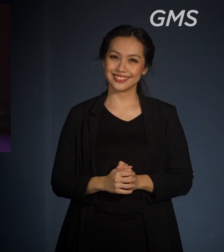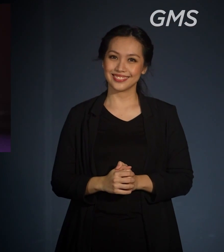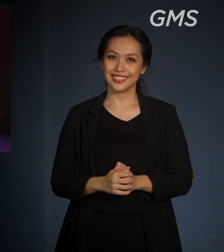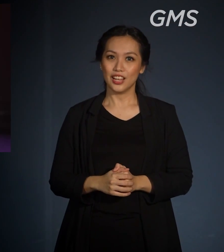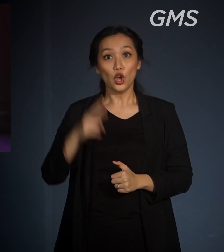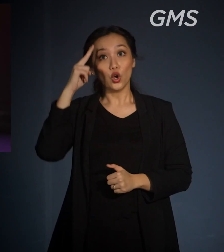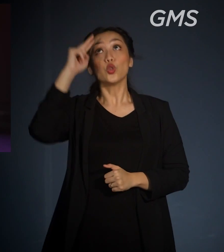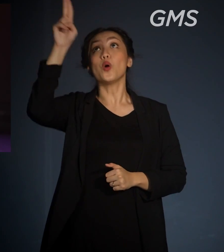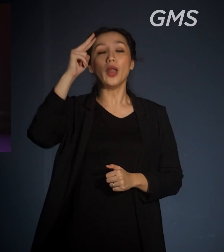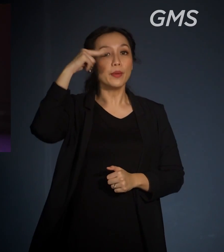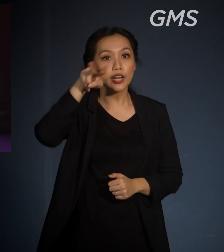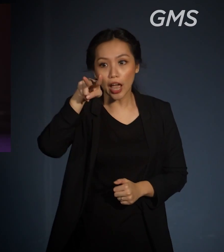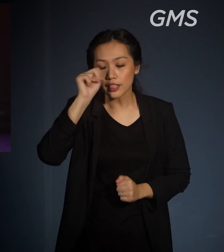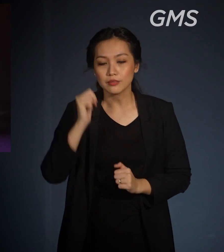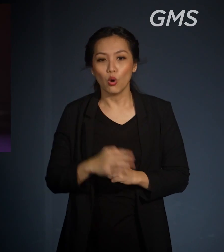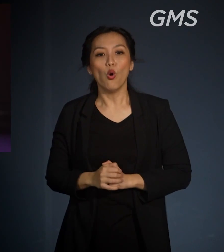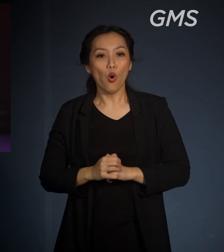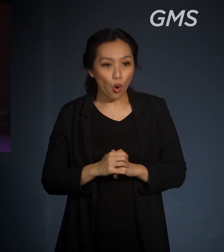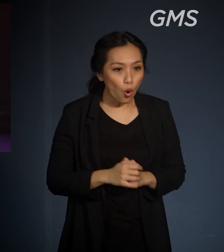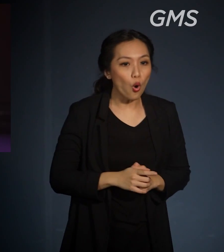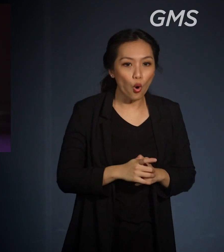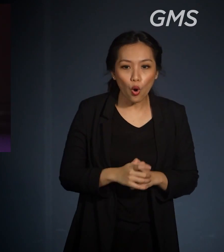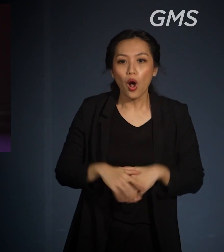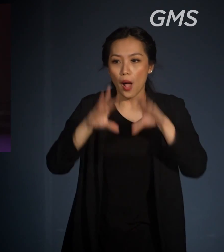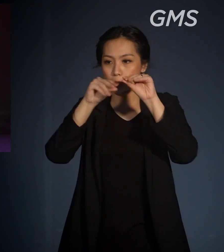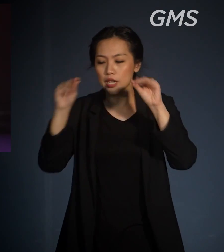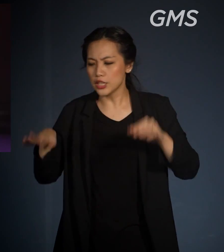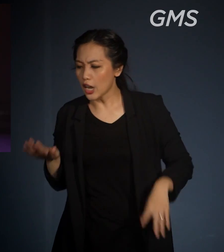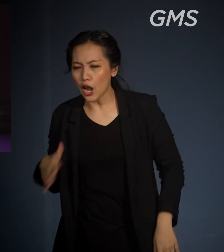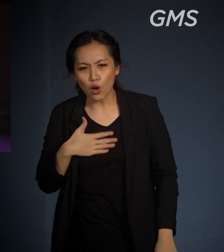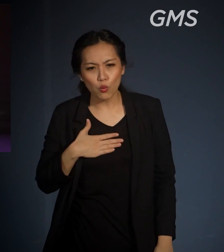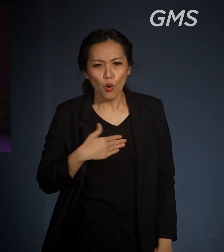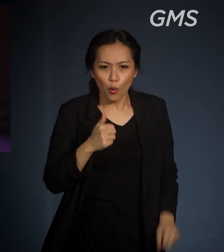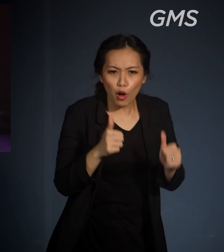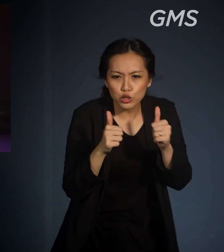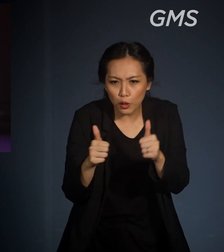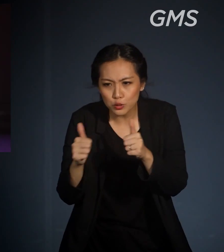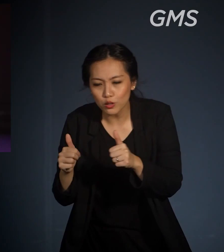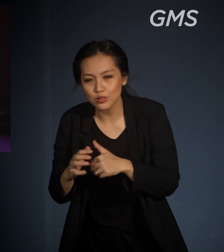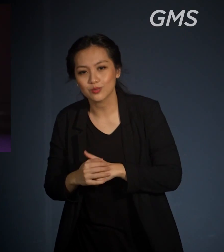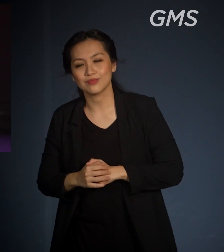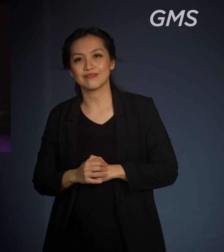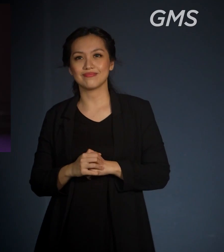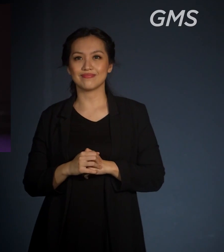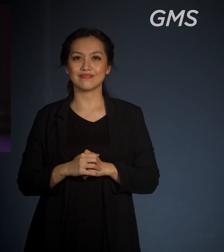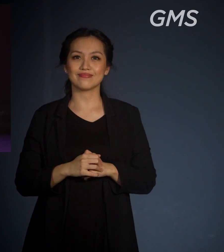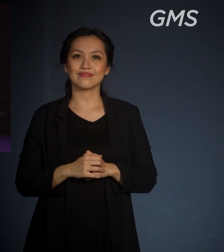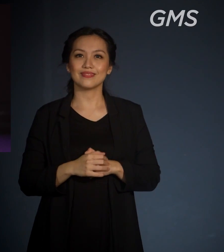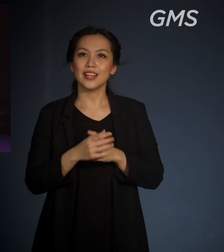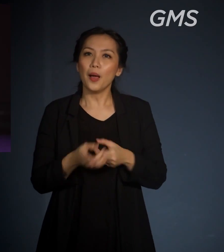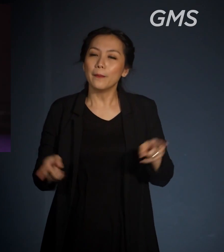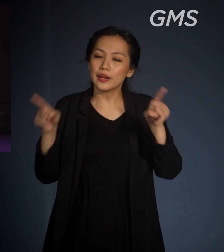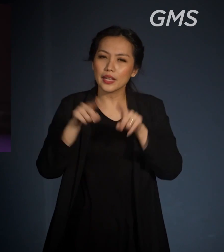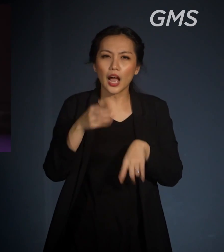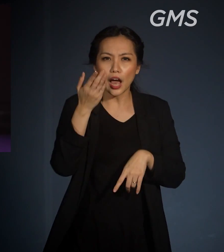buah lewat pekerjaan Anda. Bukan hanya pekerjaan, termasuk pernikahan. Pernikahan Anda harus jadi kebun